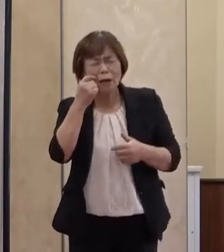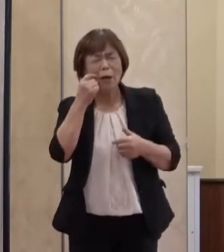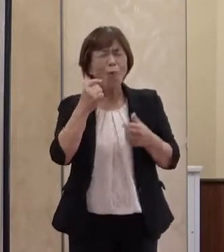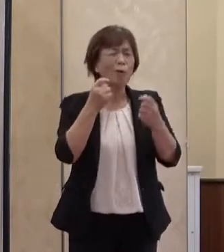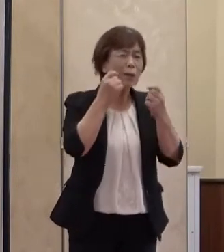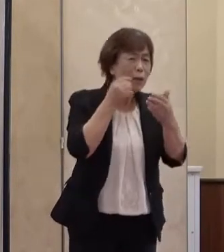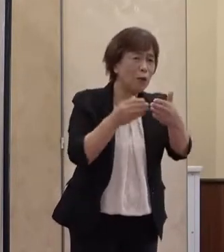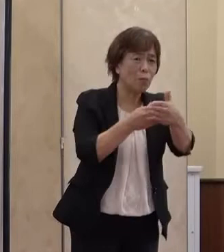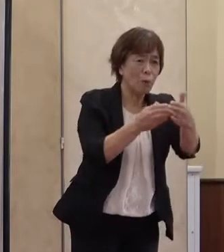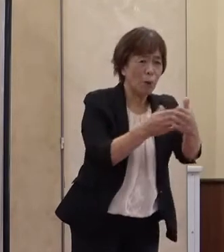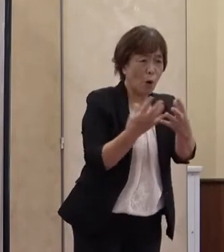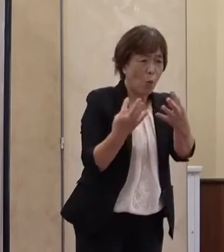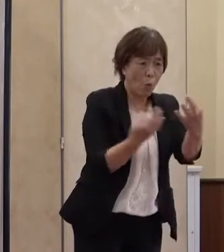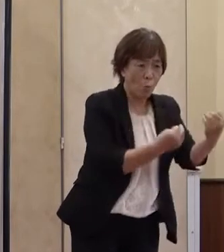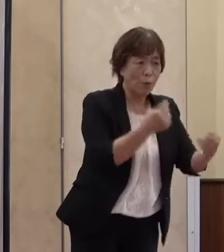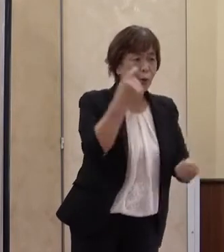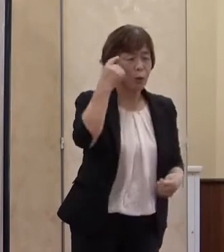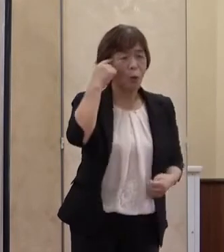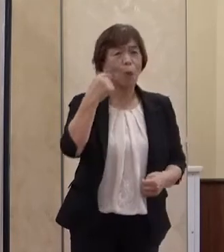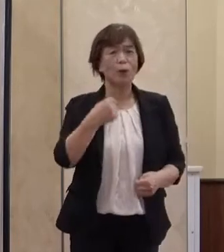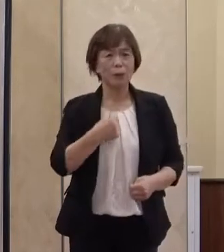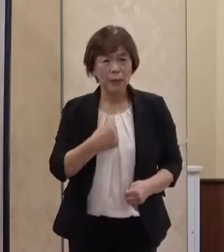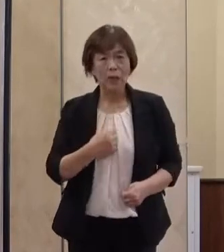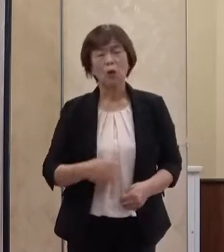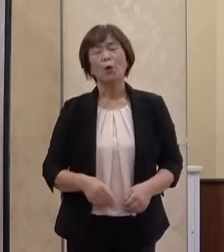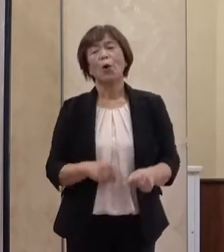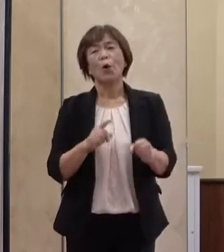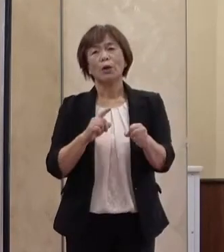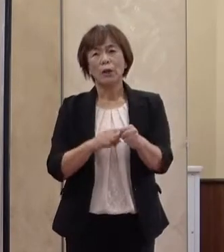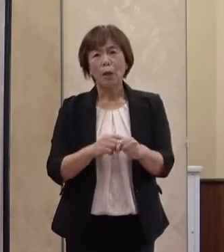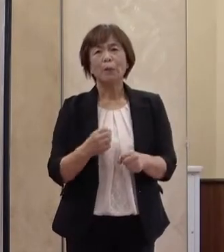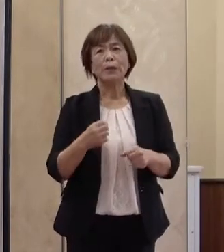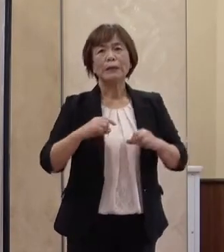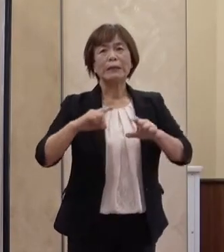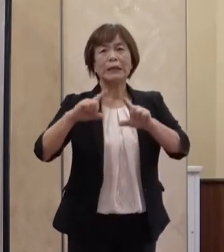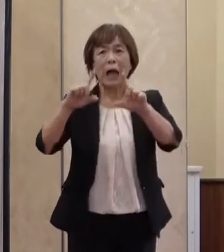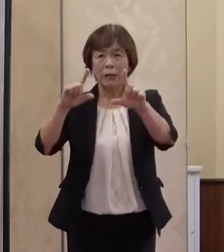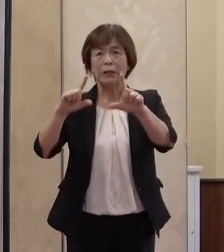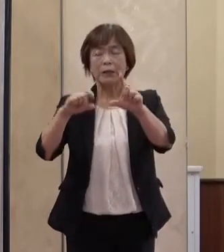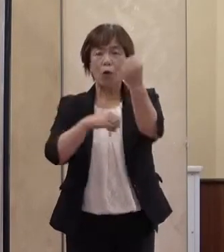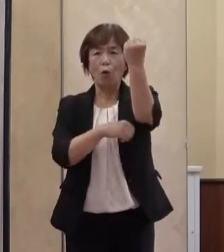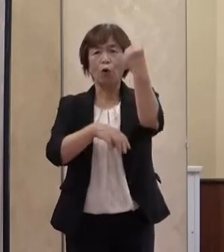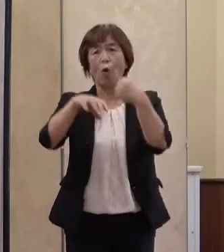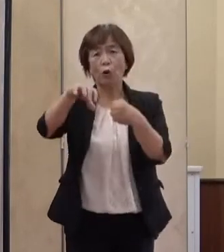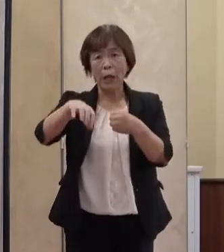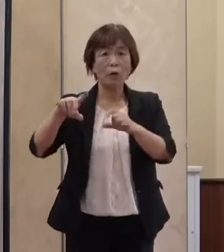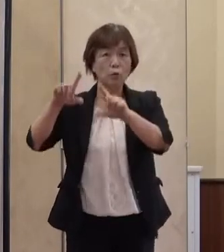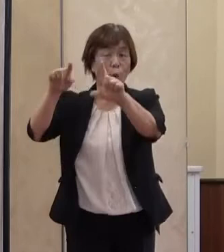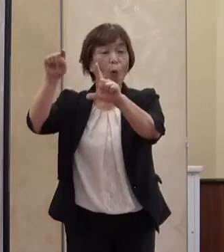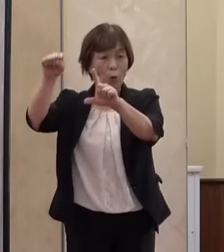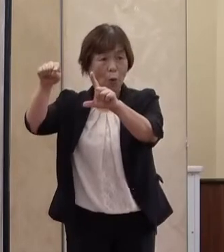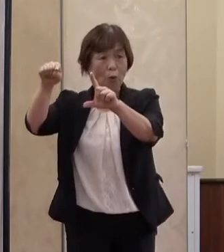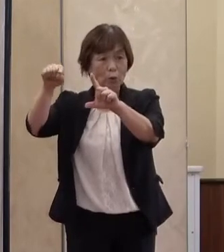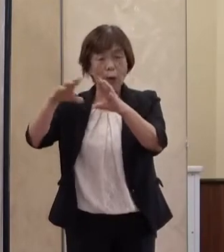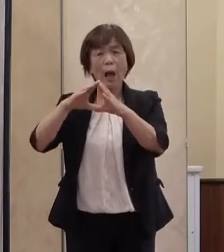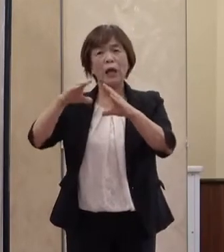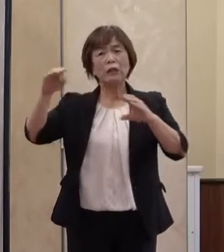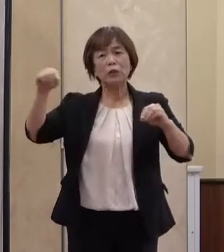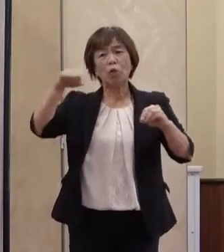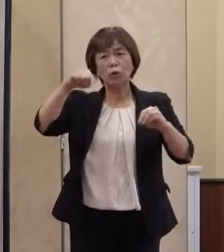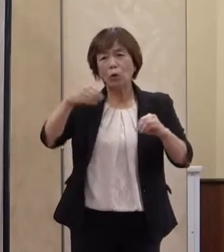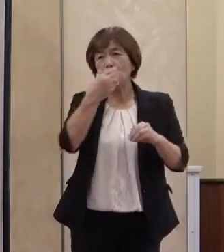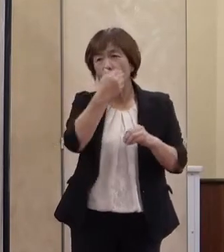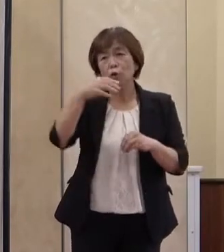。ですんでやはり強力な東の拠点としての東京がある、これはやっぱ日本にとって非常に重要なこと